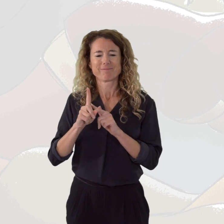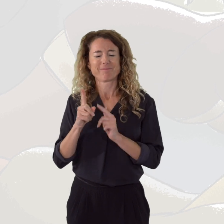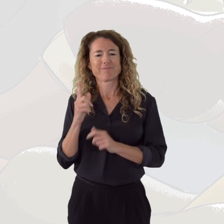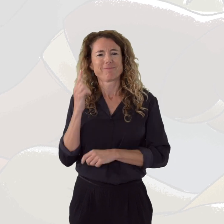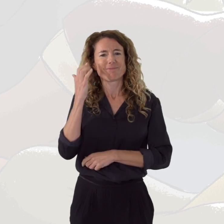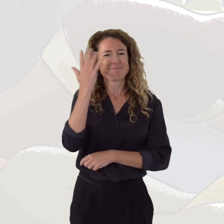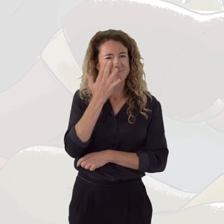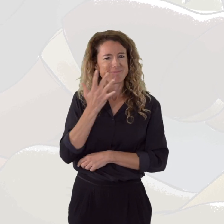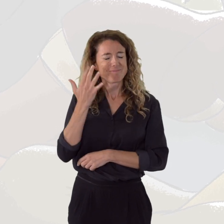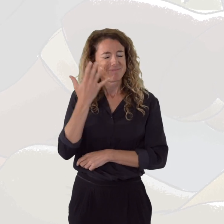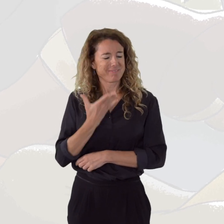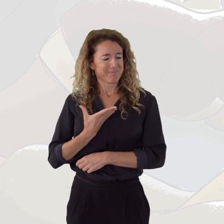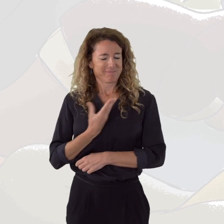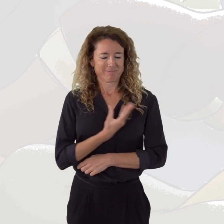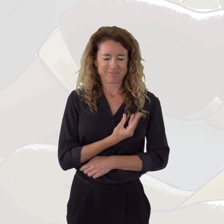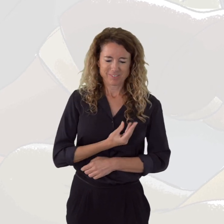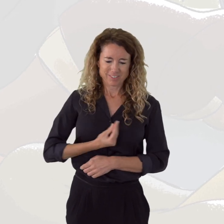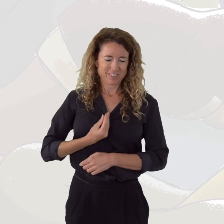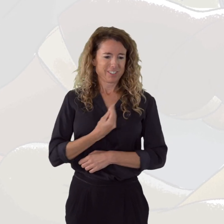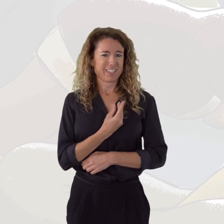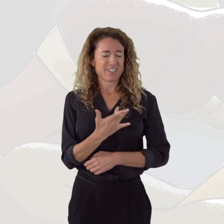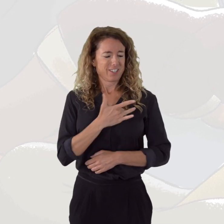Il commence à être inquiet et très effrayé.